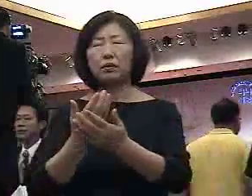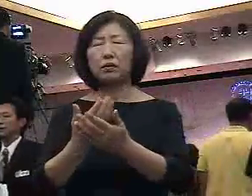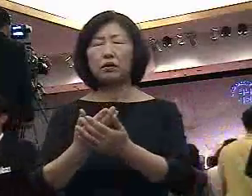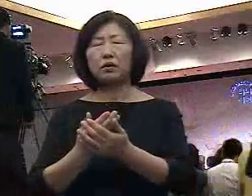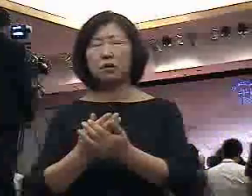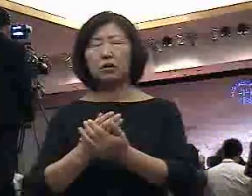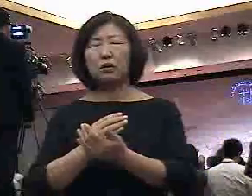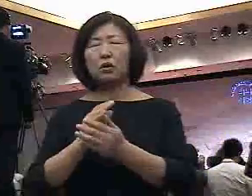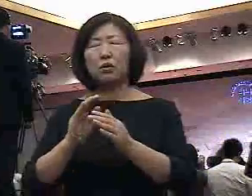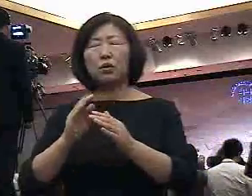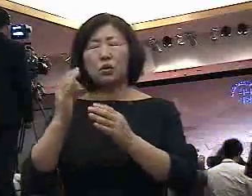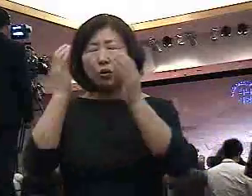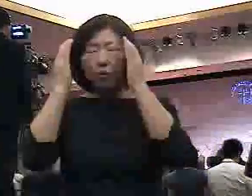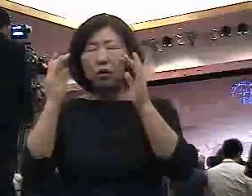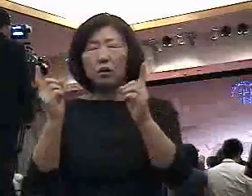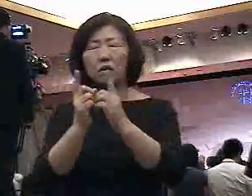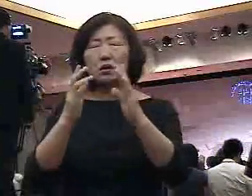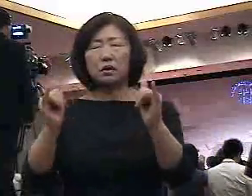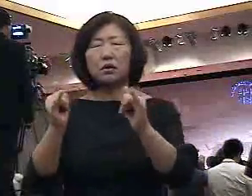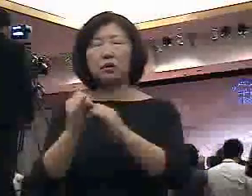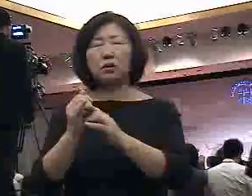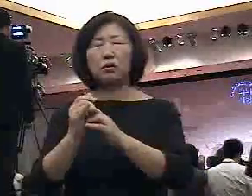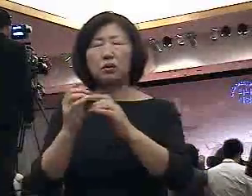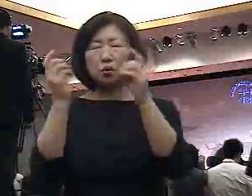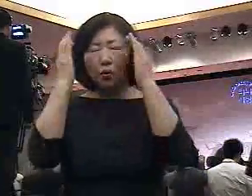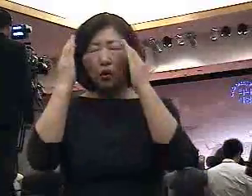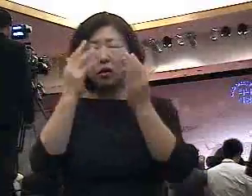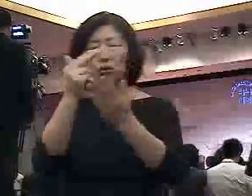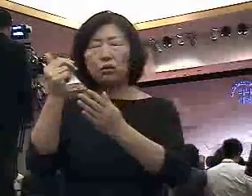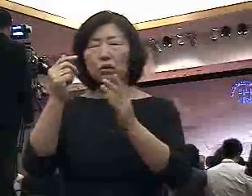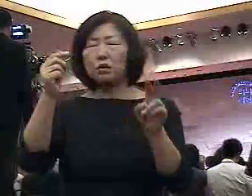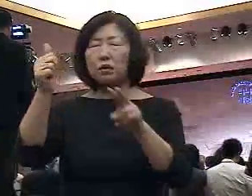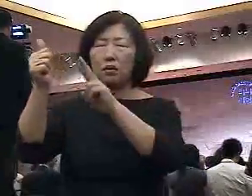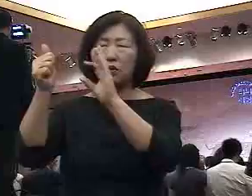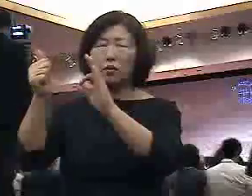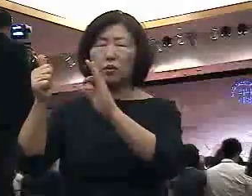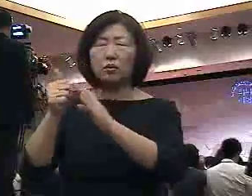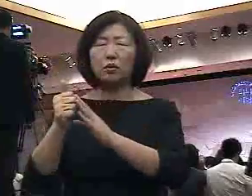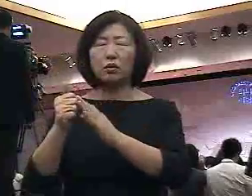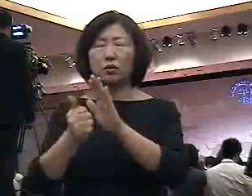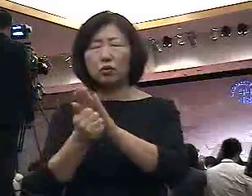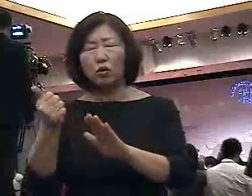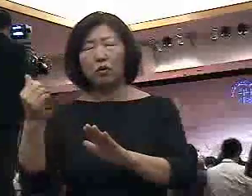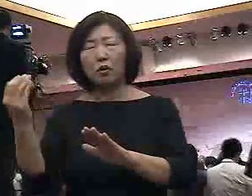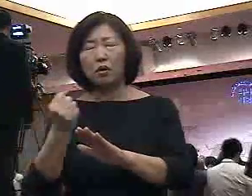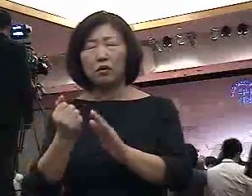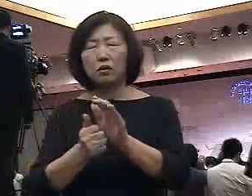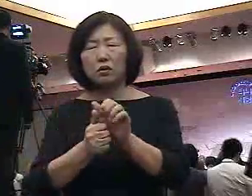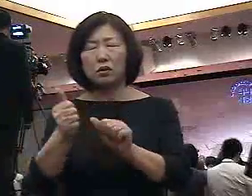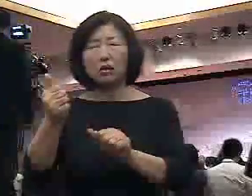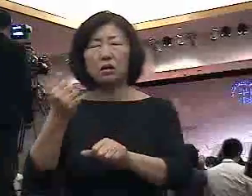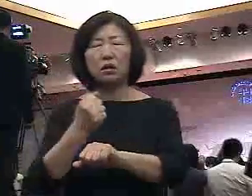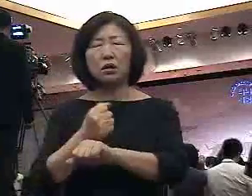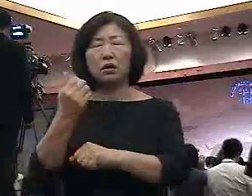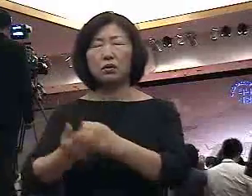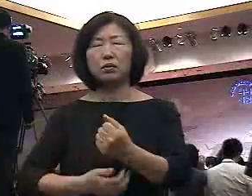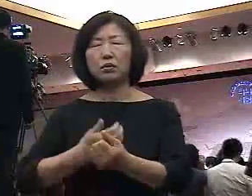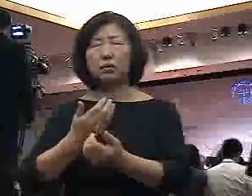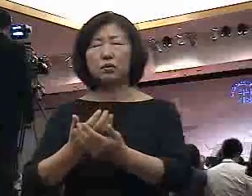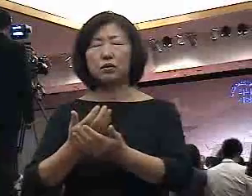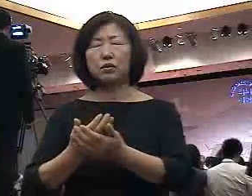하옵소서. 고난당하는 자 고난도에 계신 우리 주님을 바라보고 소망으로 승리하게